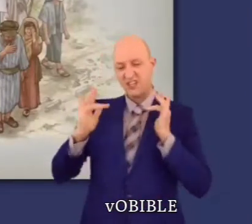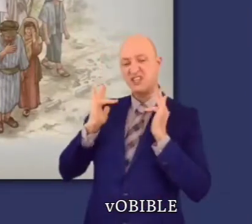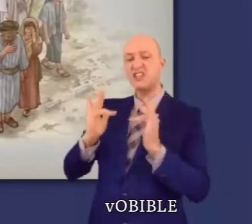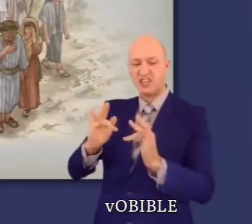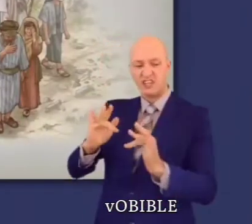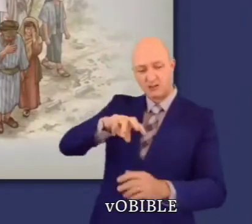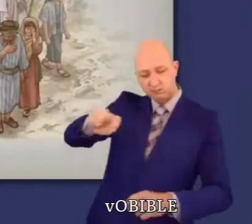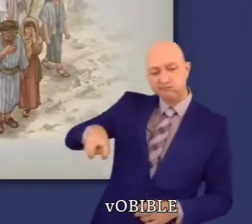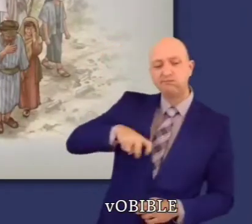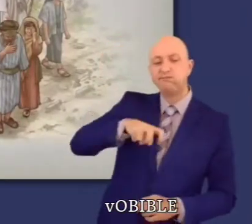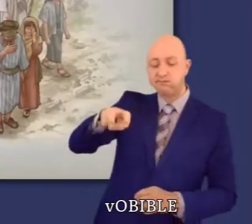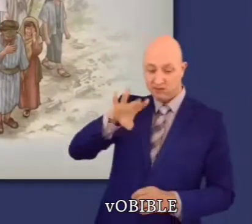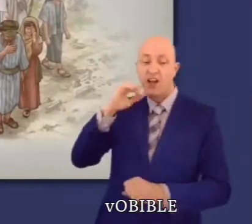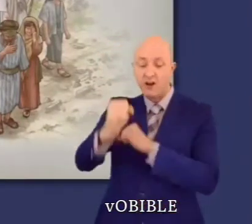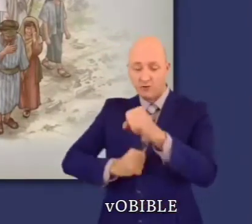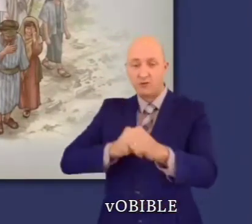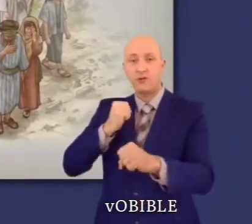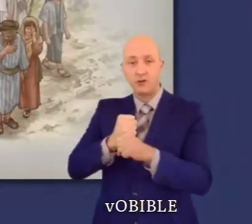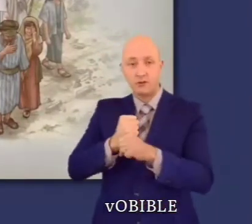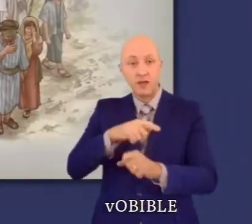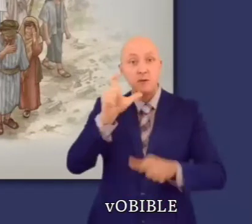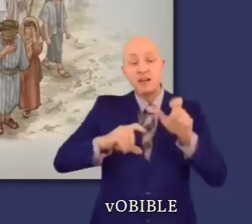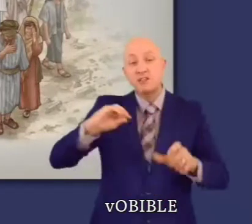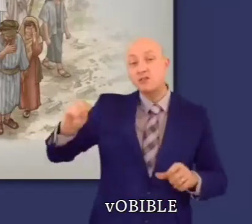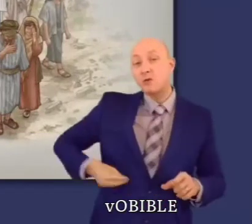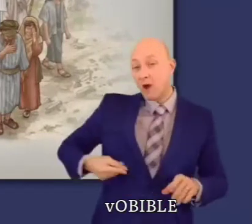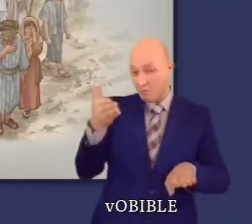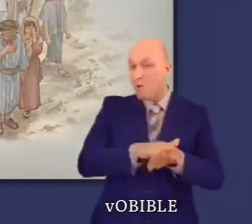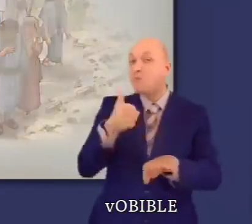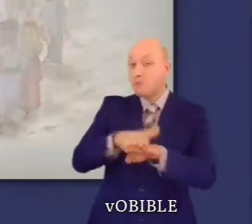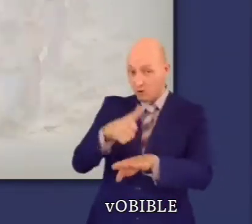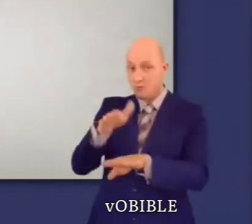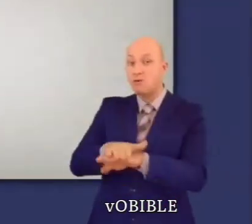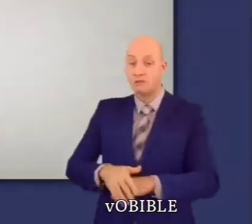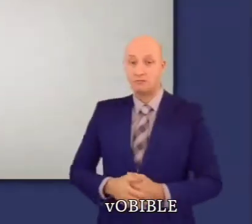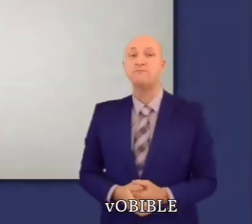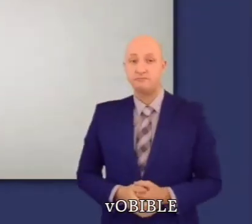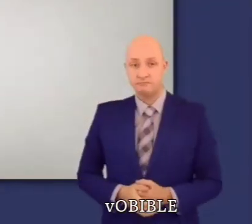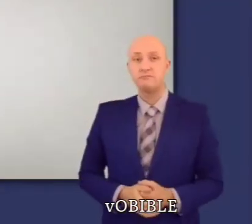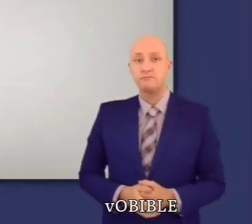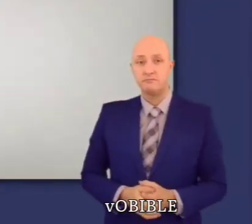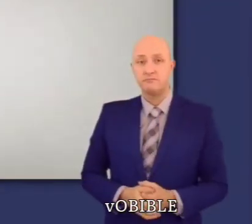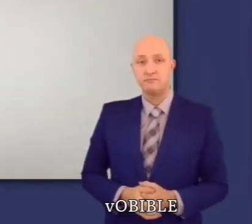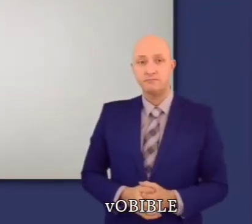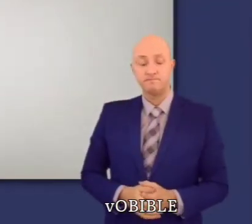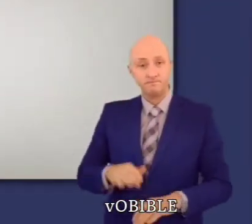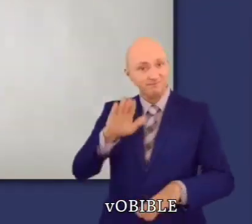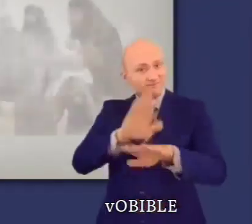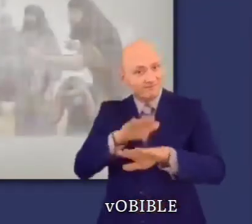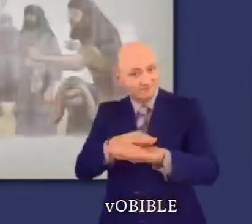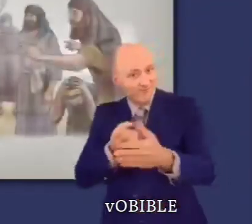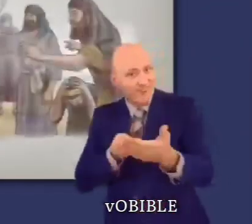À leur retour, 10 de ces espions font un rapport négatif et le peuple veut alors retourner en Égypte. À cause de